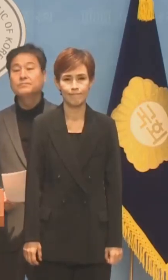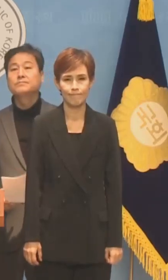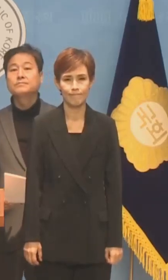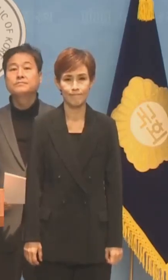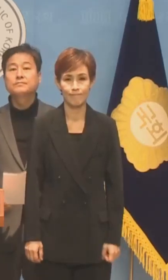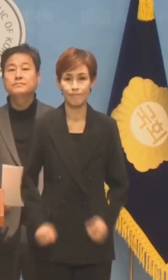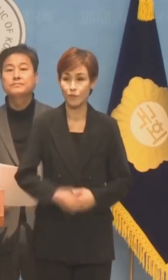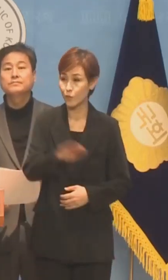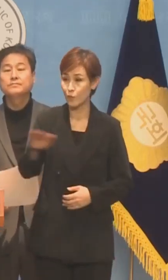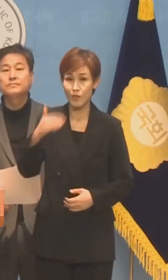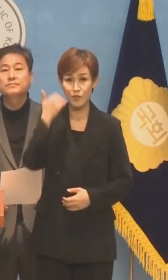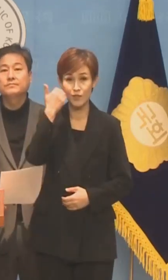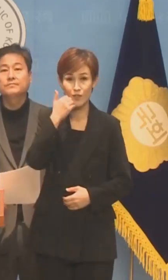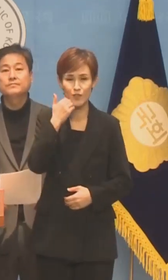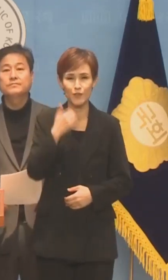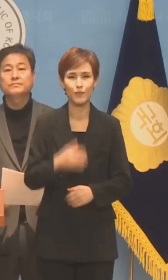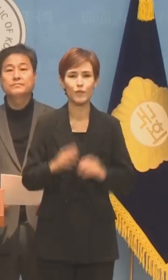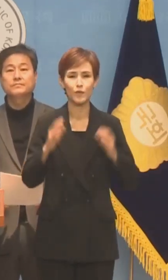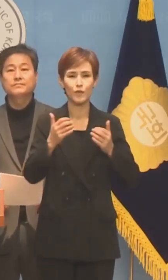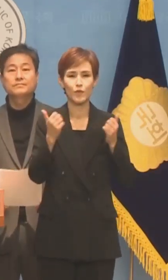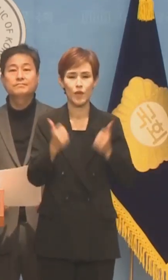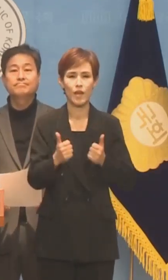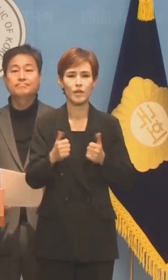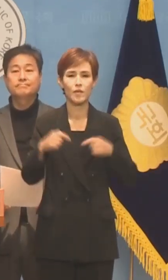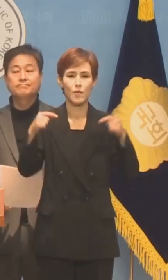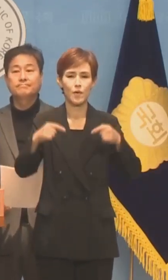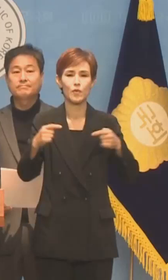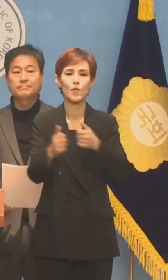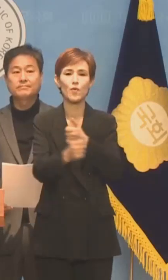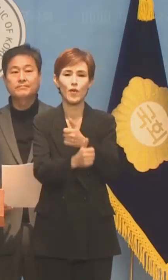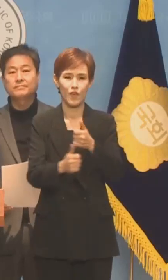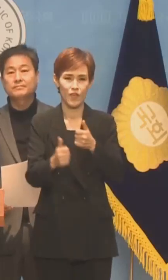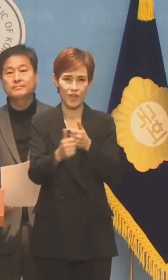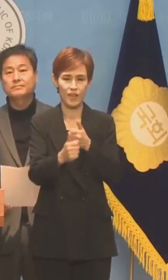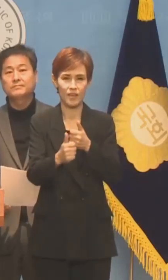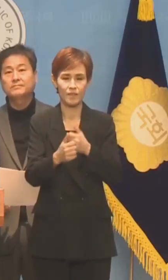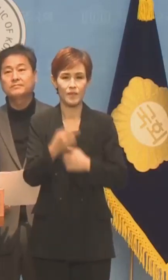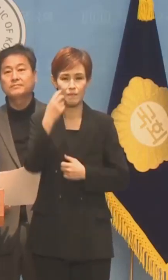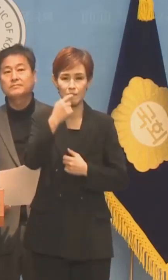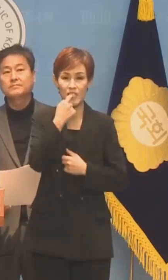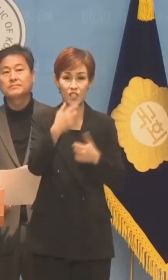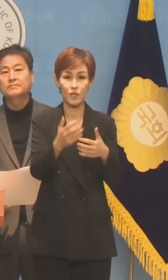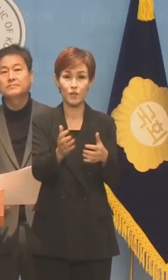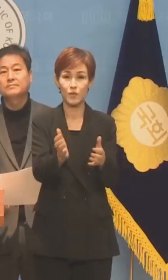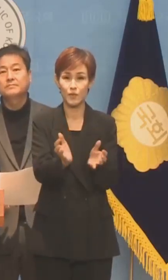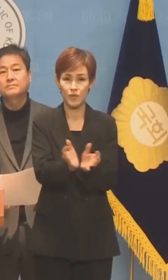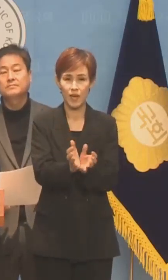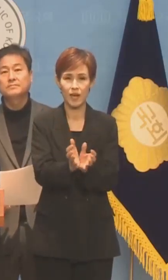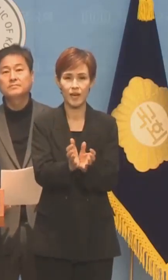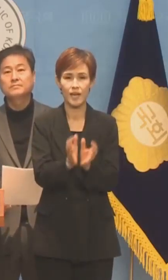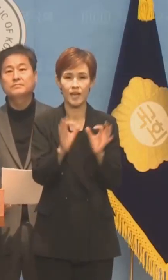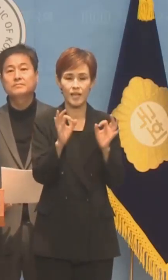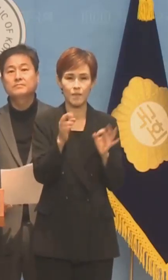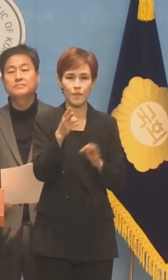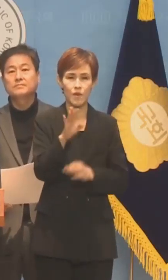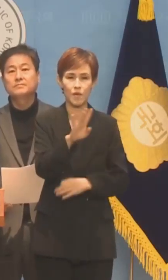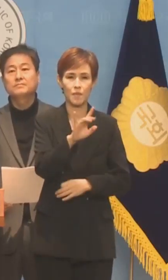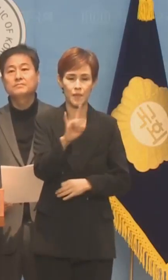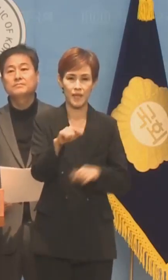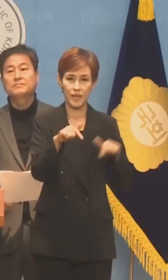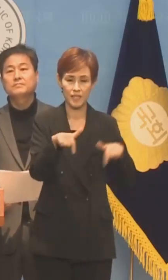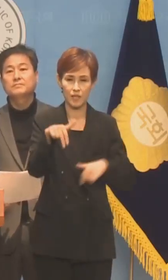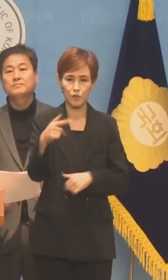네, 저희는 국회 외교통일위원회 소속 더불어민주당 김영배 간사 그리고